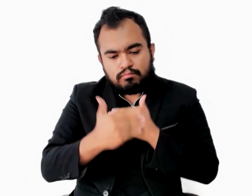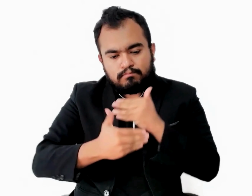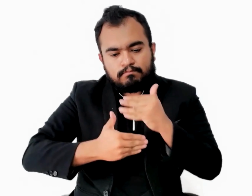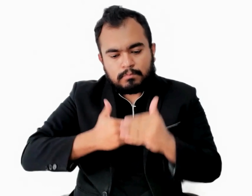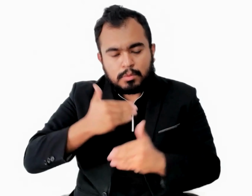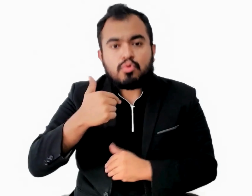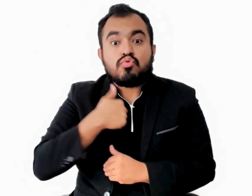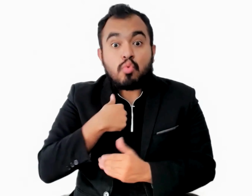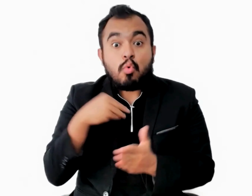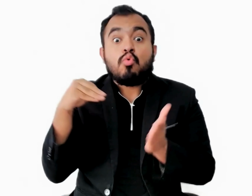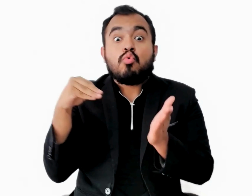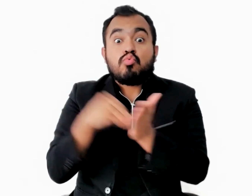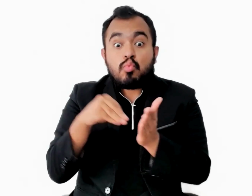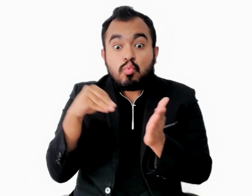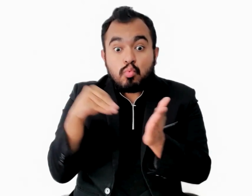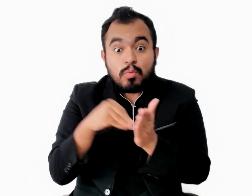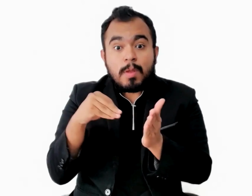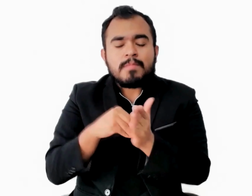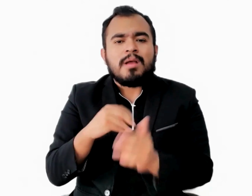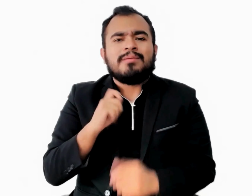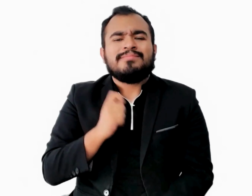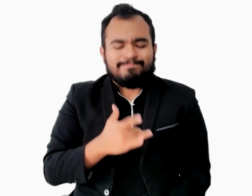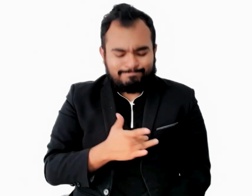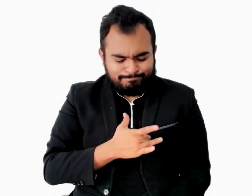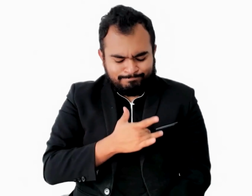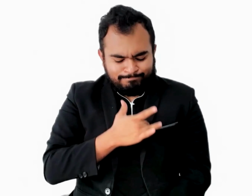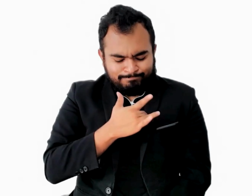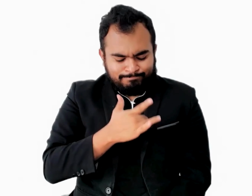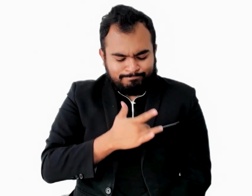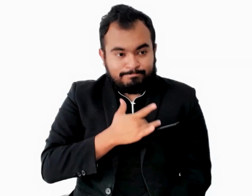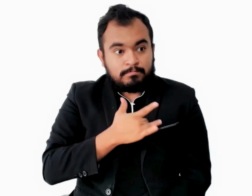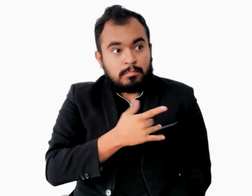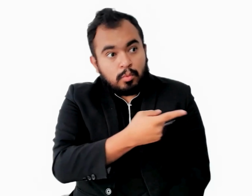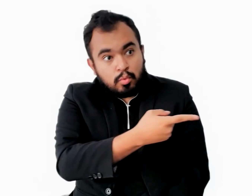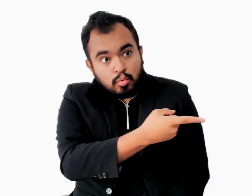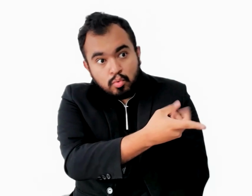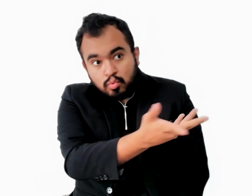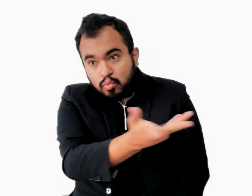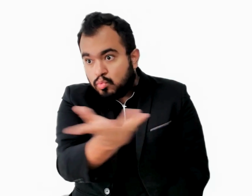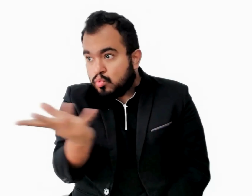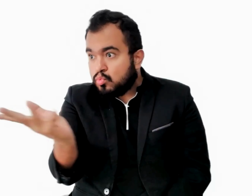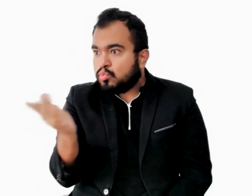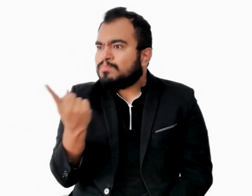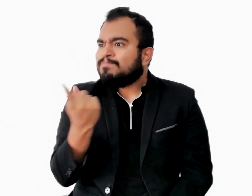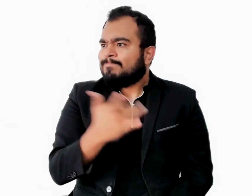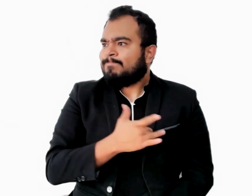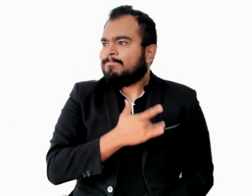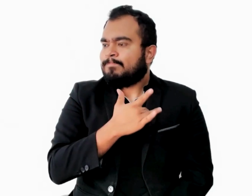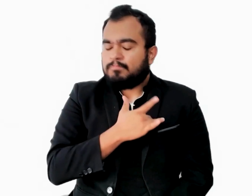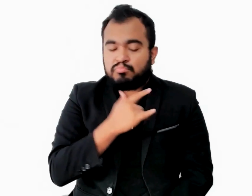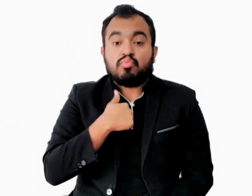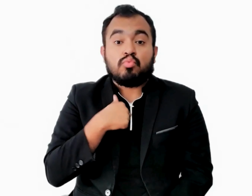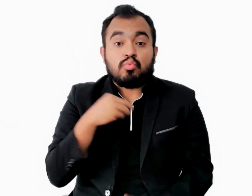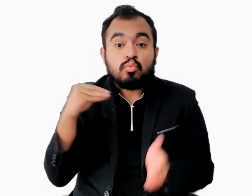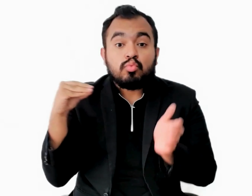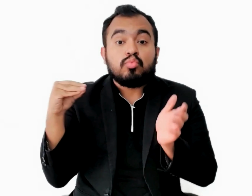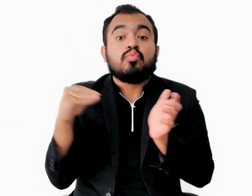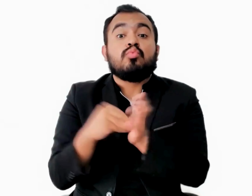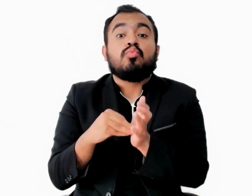todavía trabajando es lo que siento con lo que los otros sienten. Esto todavía sigue siendo un